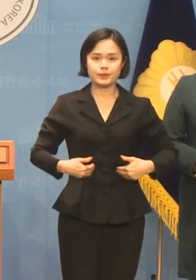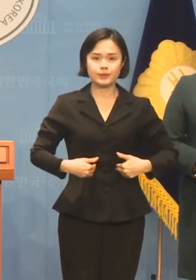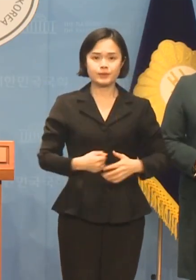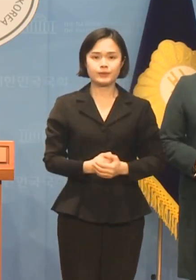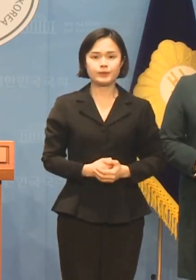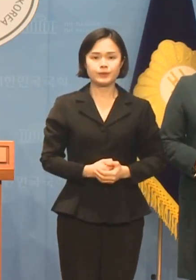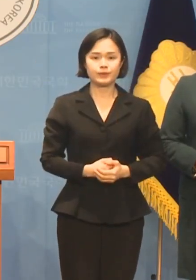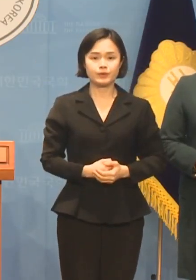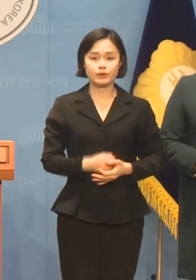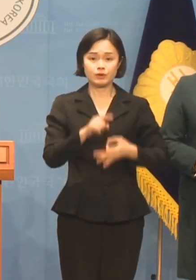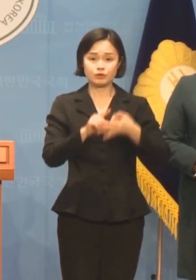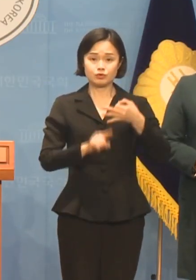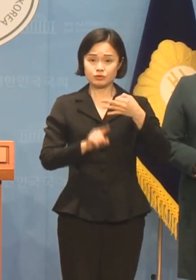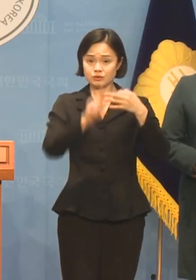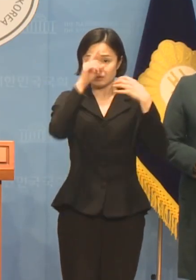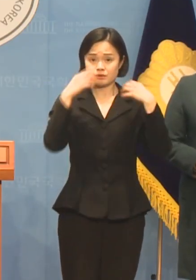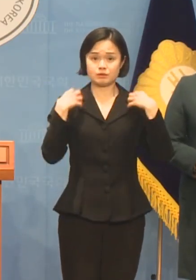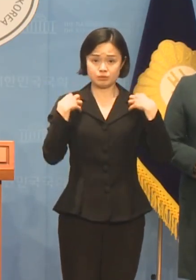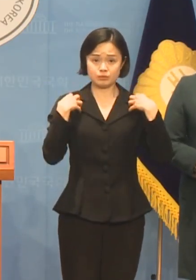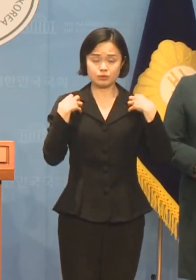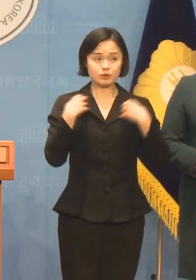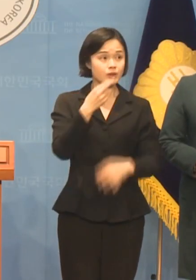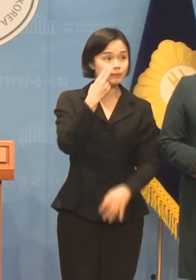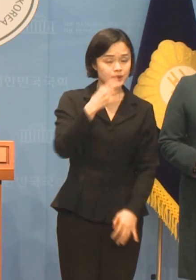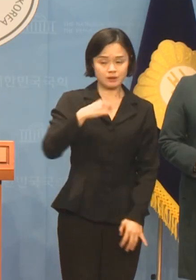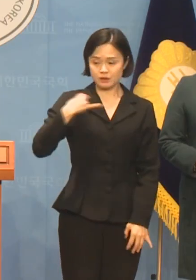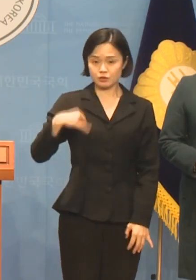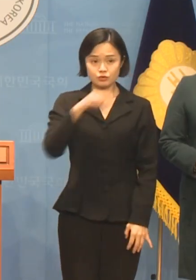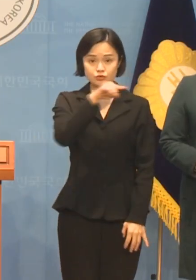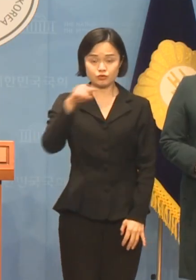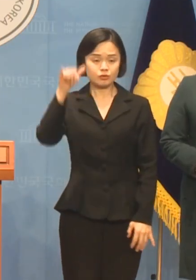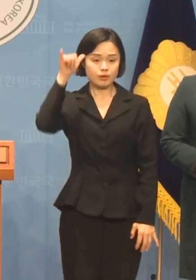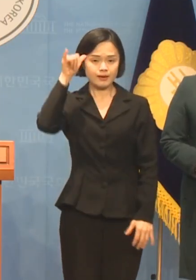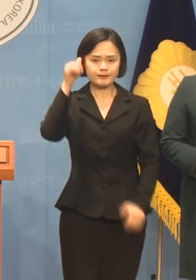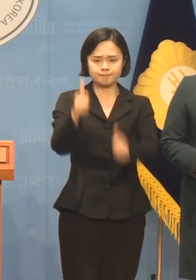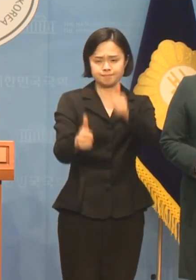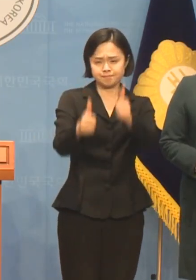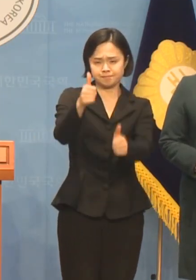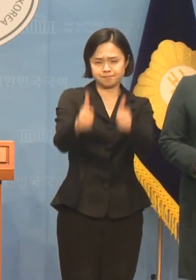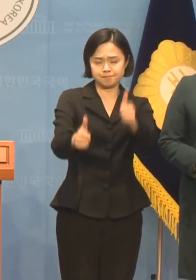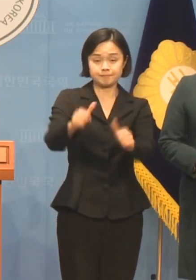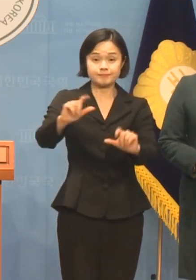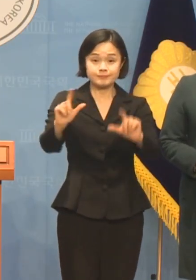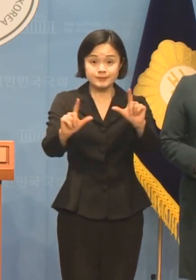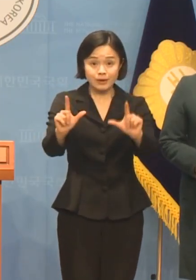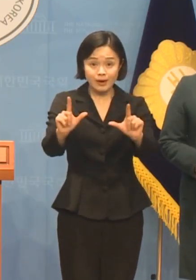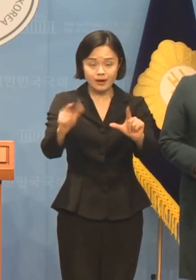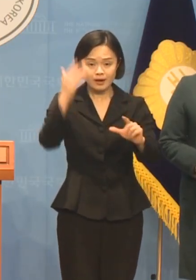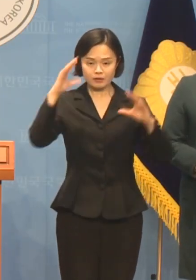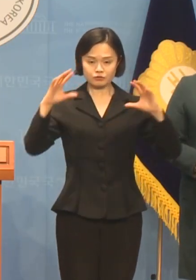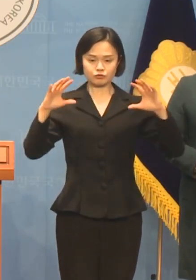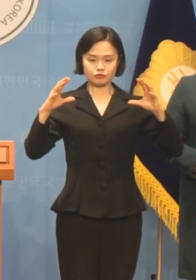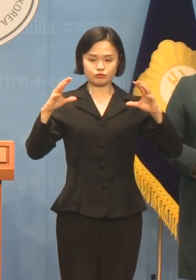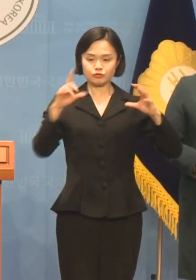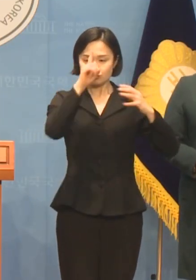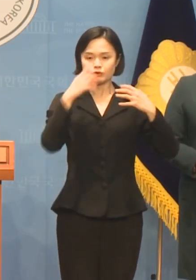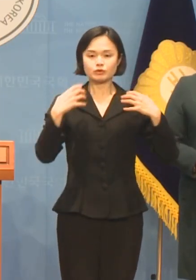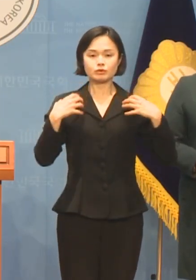미중 AI 패권 경쟁의 격화 속에서도 대한민국의 위치를 강화하기 위한 어떠한 외교적